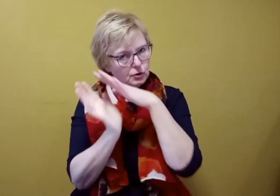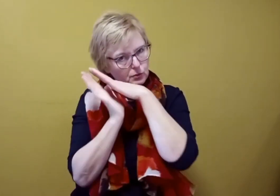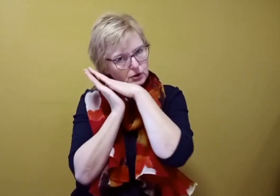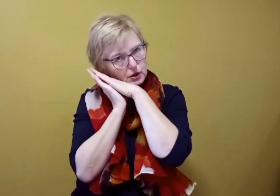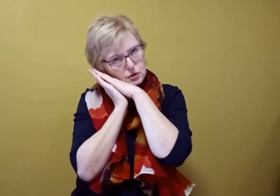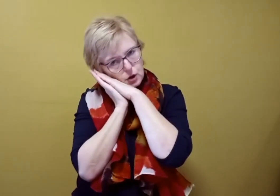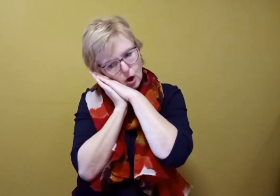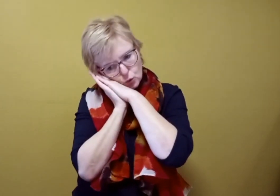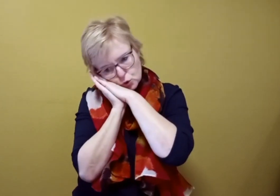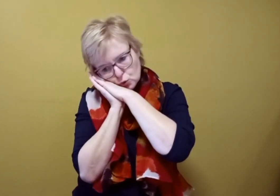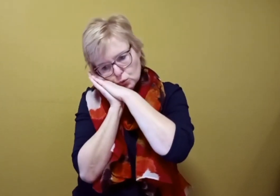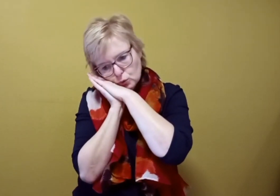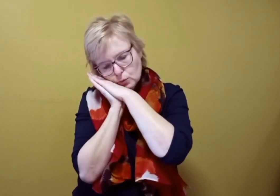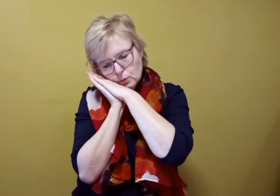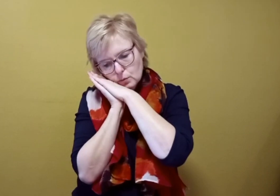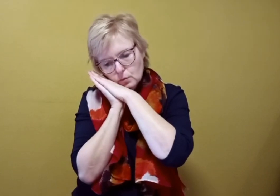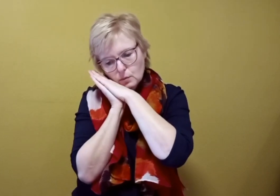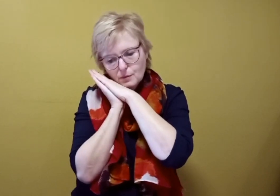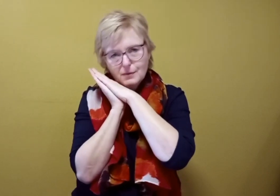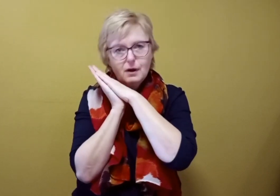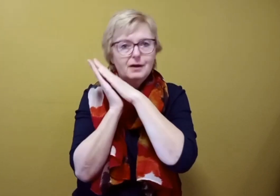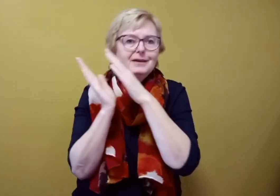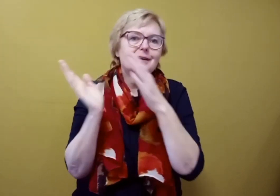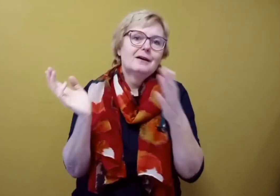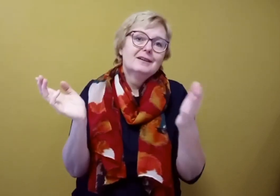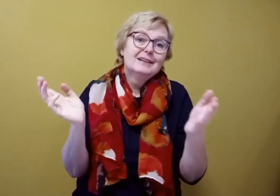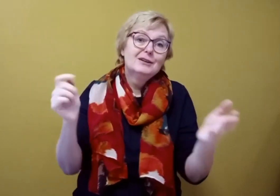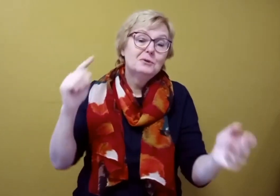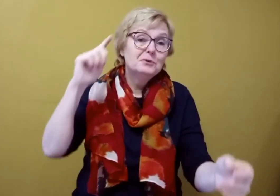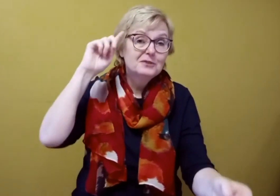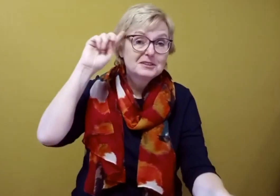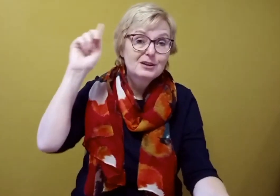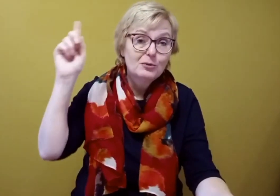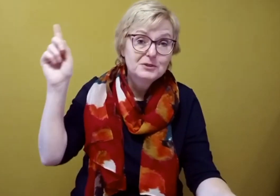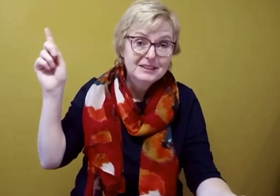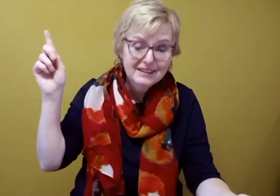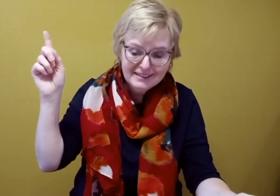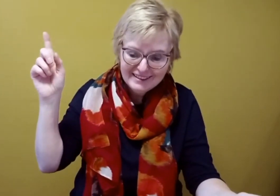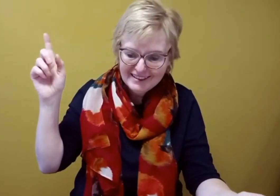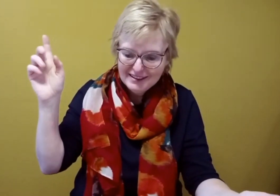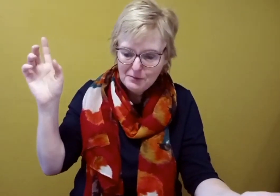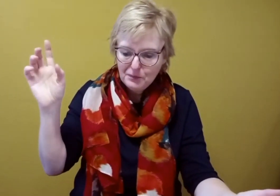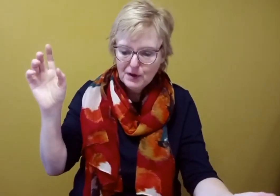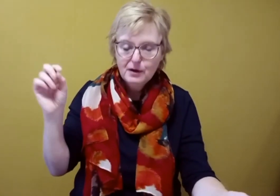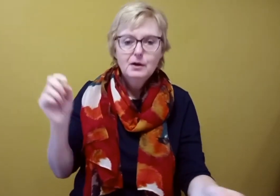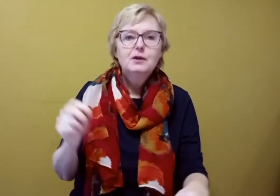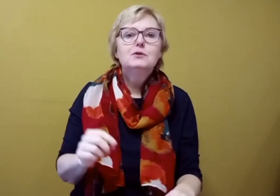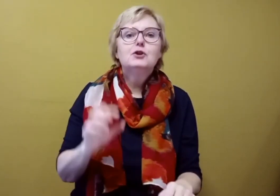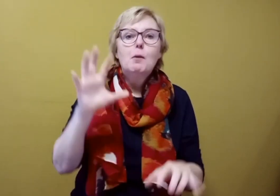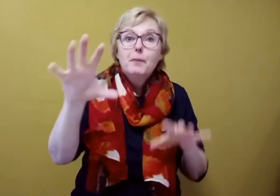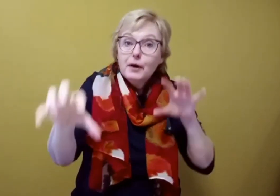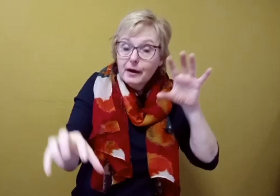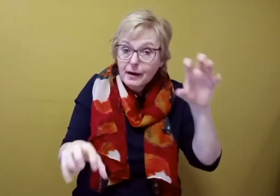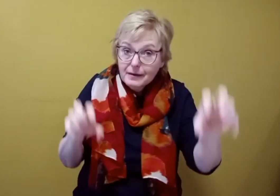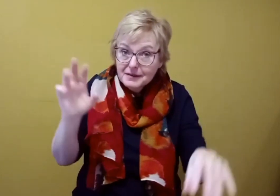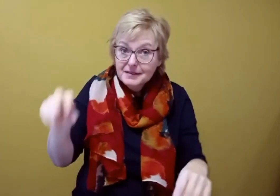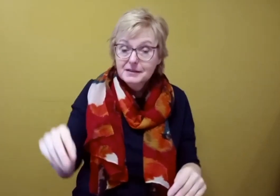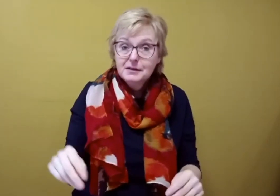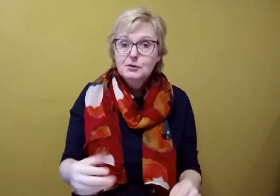mich jetzt ausruhen. Ja, und was glaubt ihr? Der Bär,